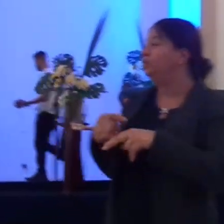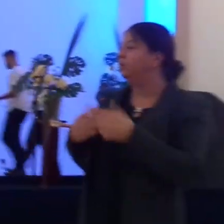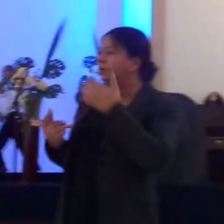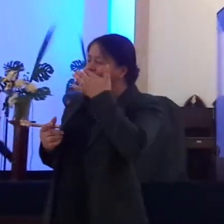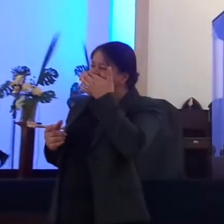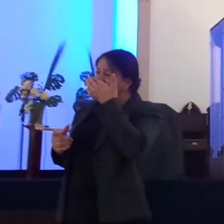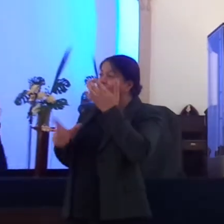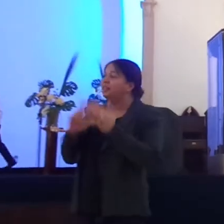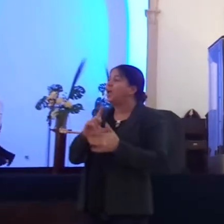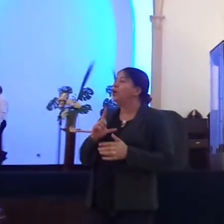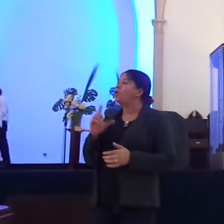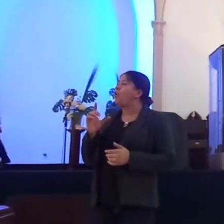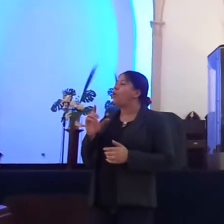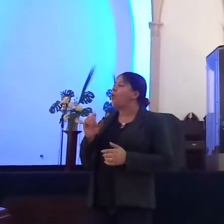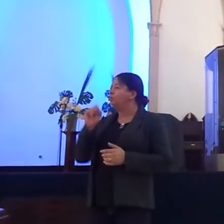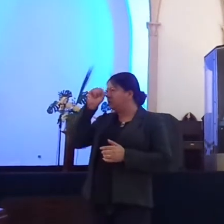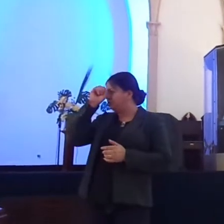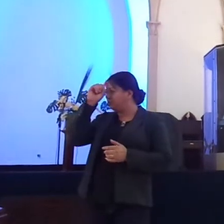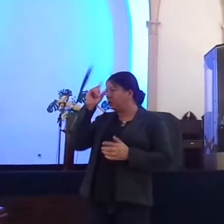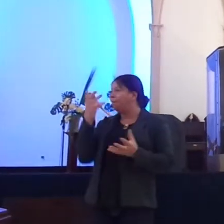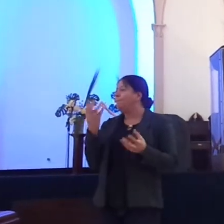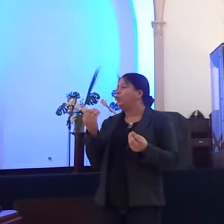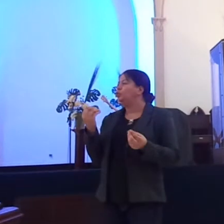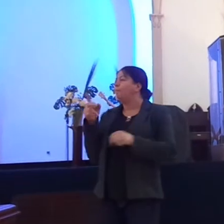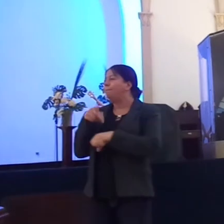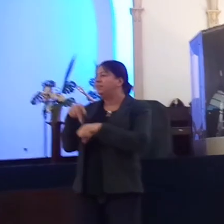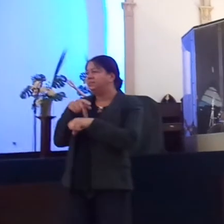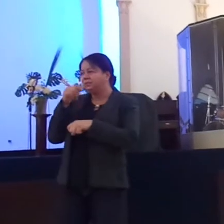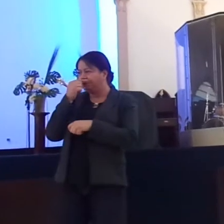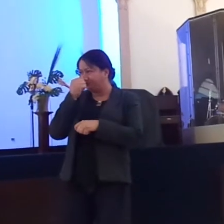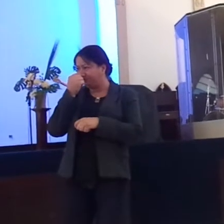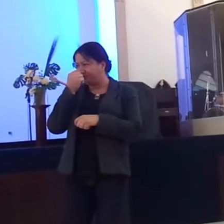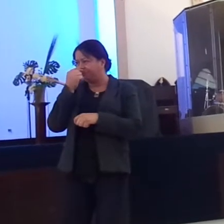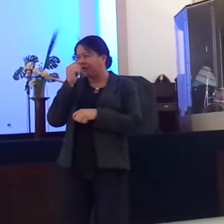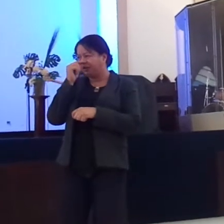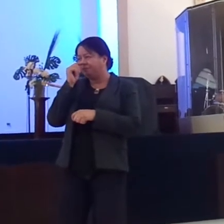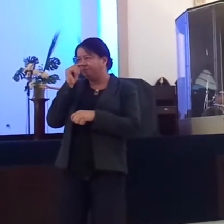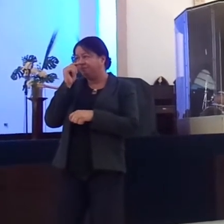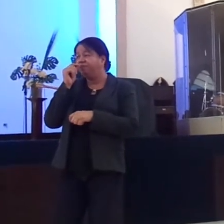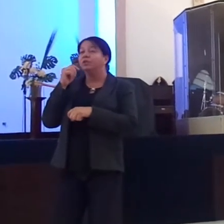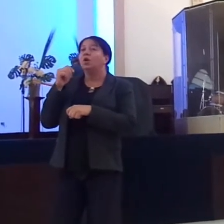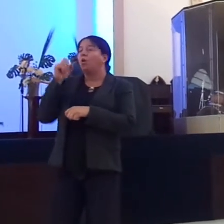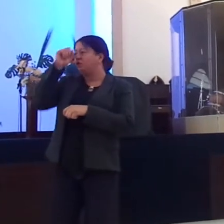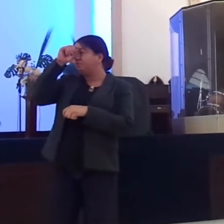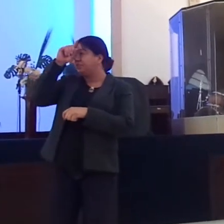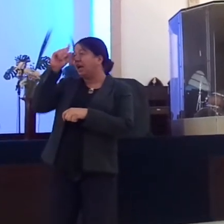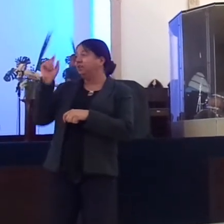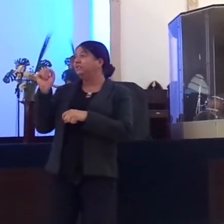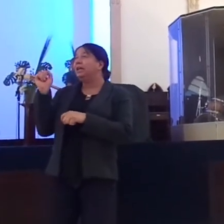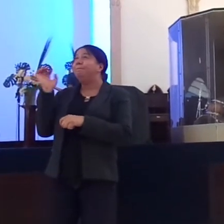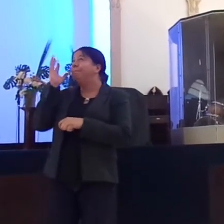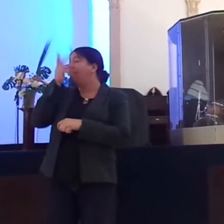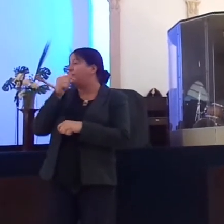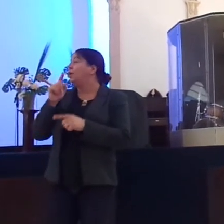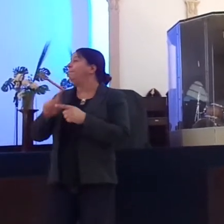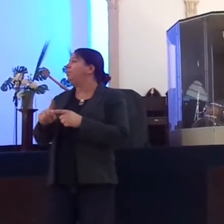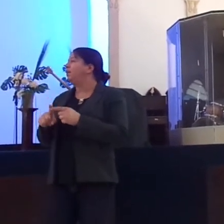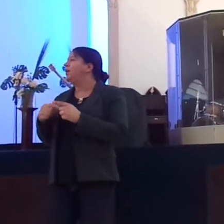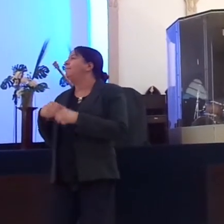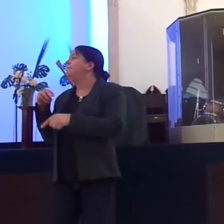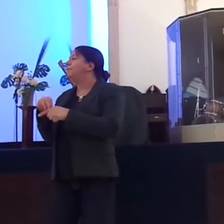tem hospitais em muitos países maravilhosos, porque atuou na área da